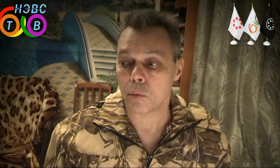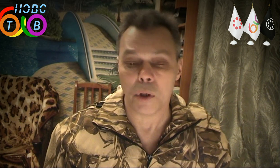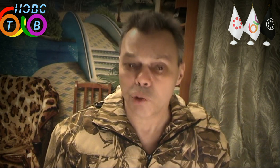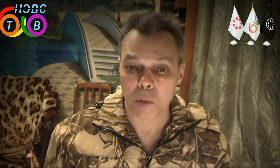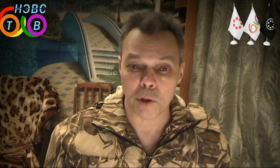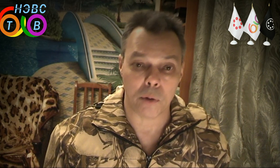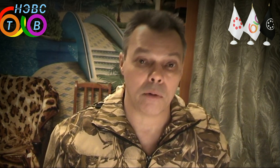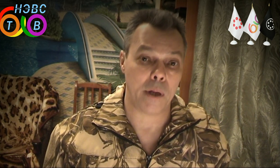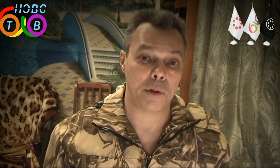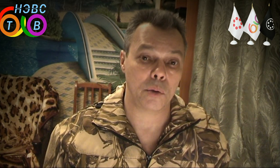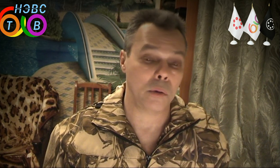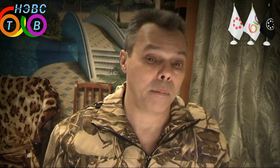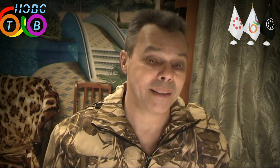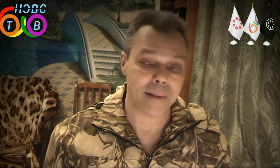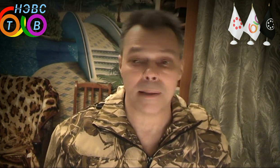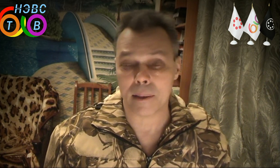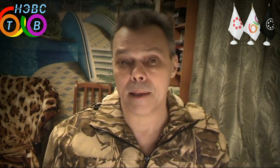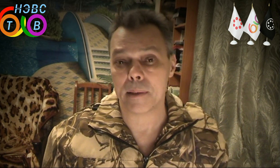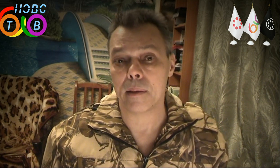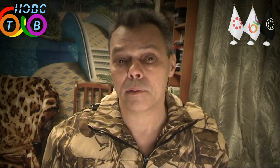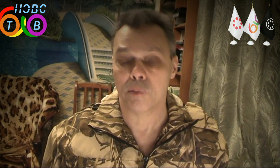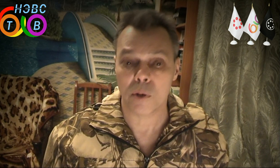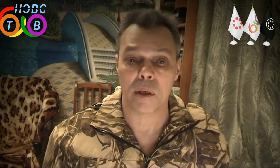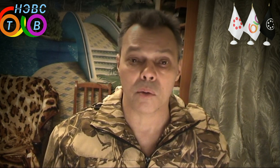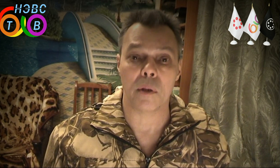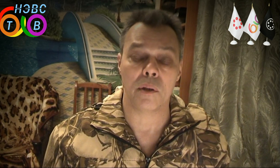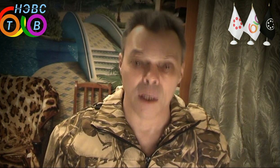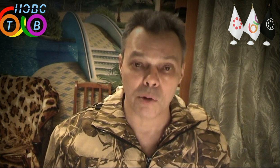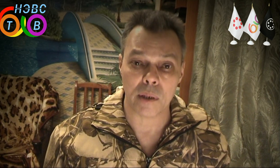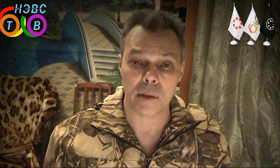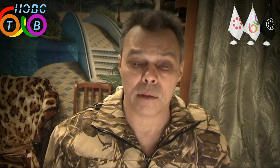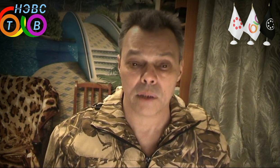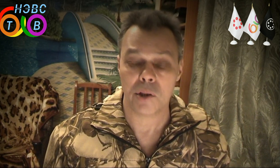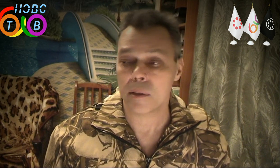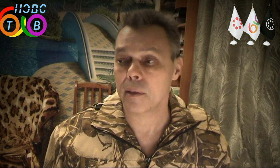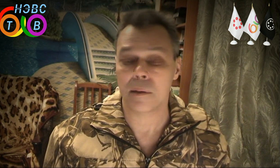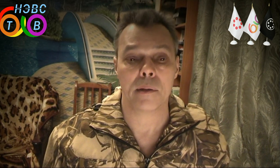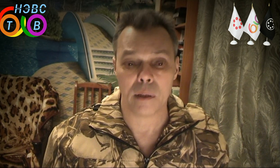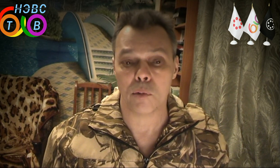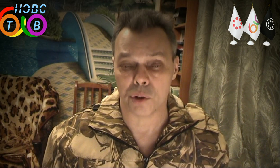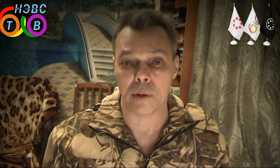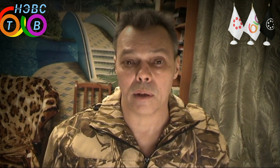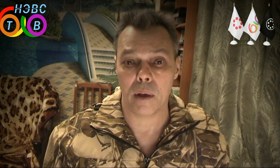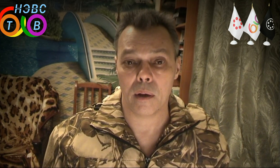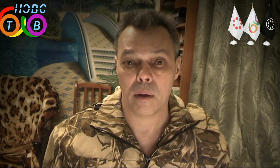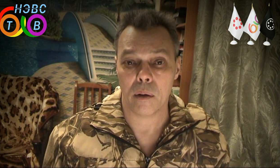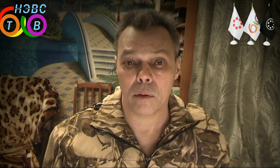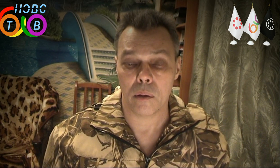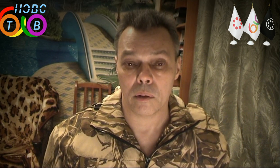Но еще раз подчеркиваю, Рати, что обязательное согласие с двух сторон. И девушка должна, женщина согласиться, и мужчина. Если